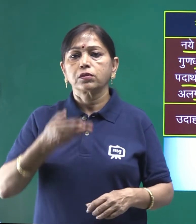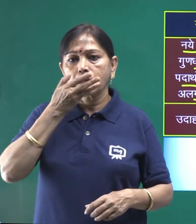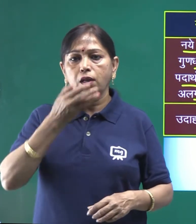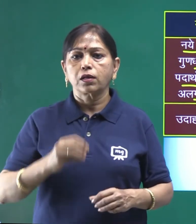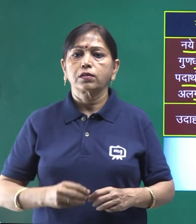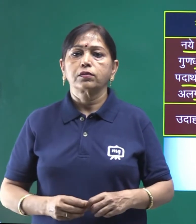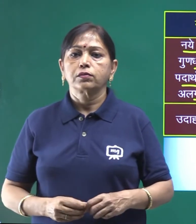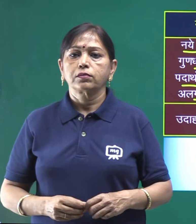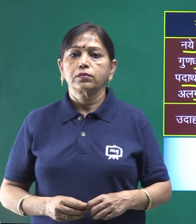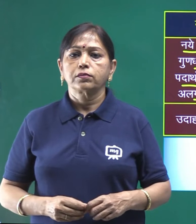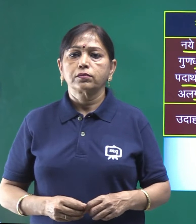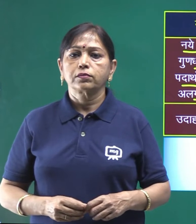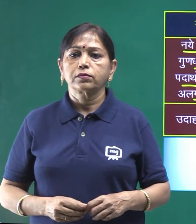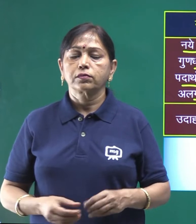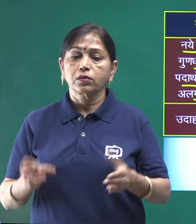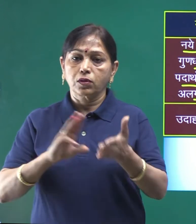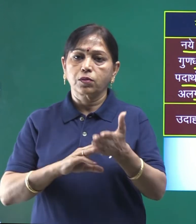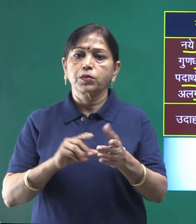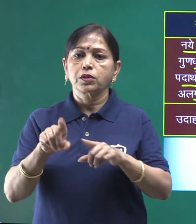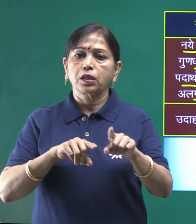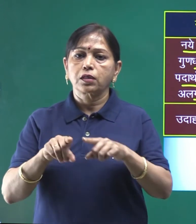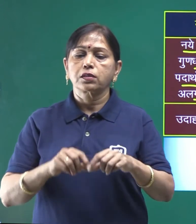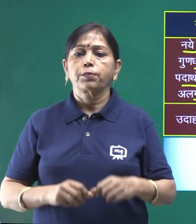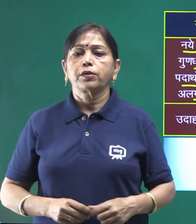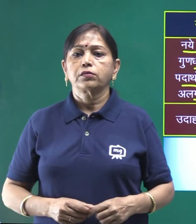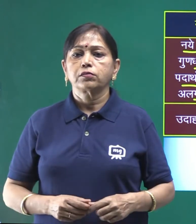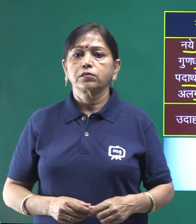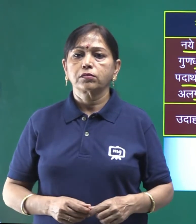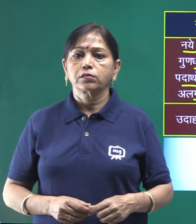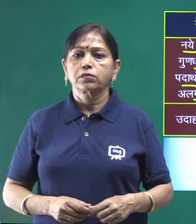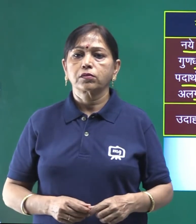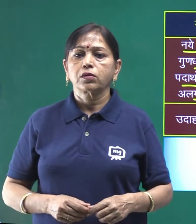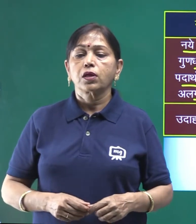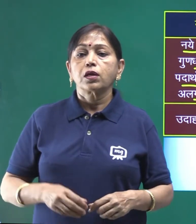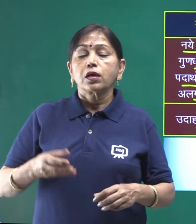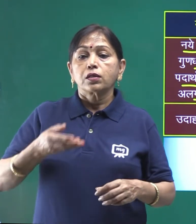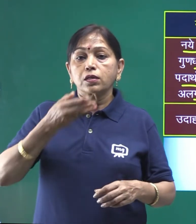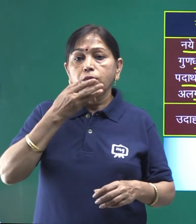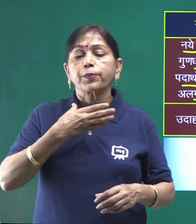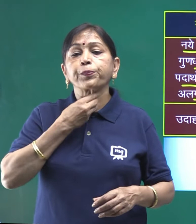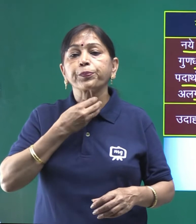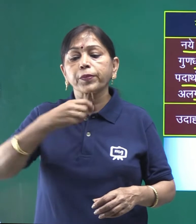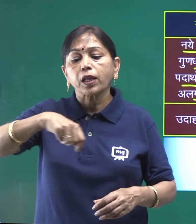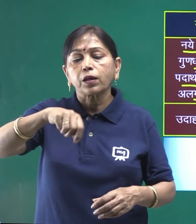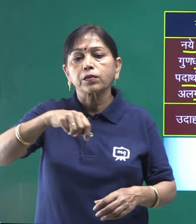जल, मिश्रण के उदाहरण शरबत,